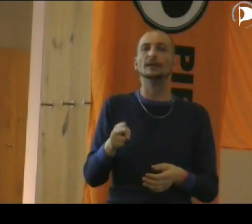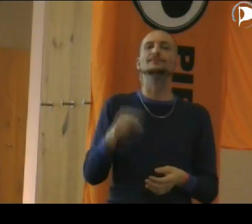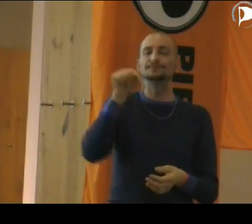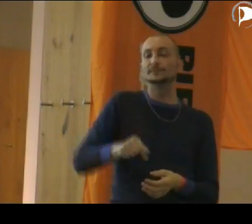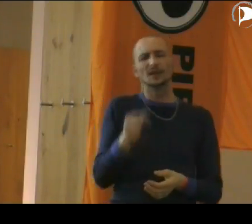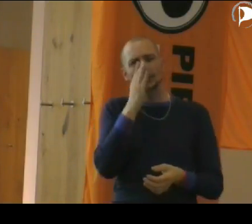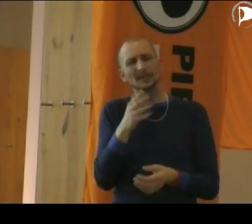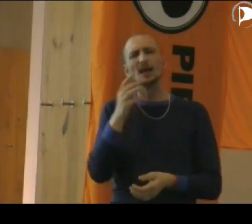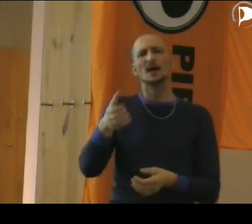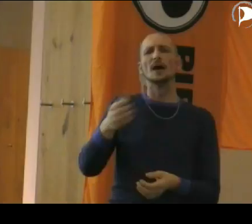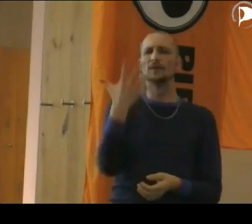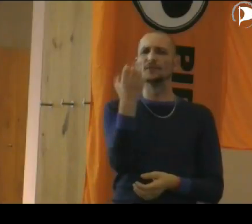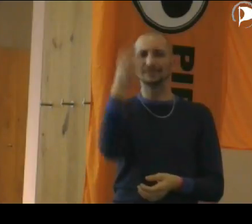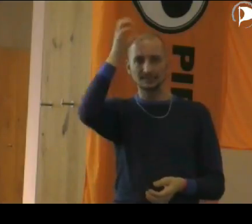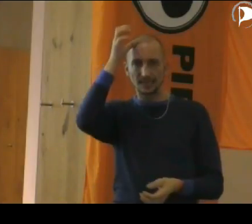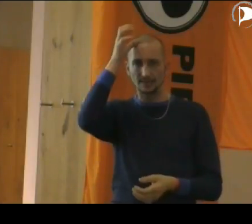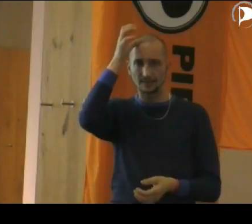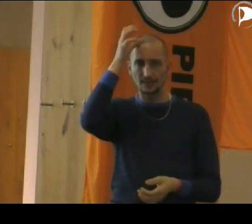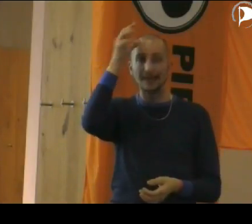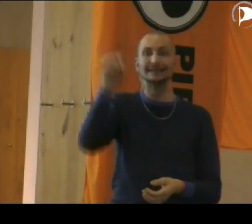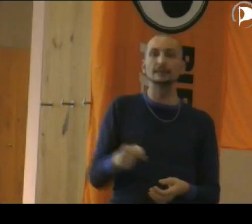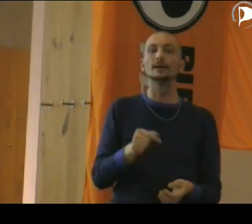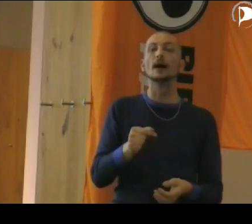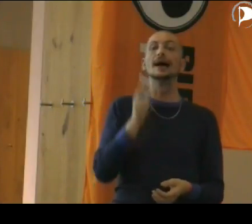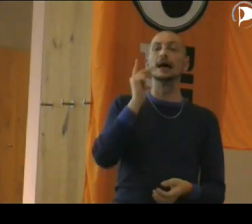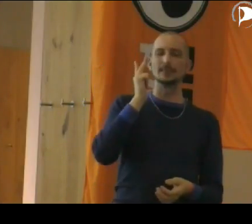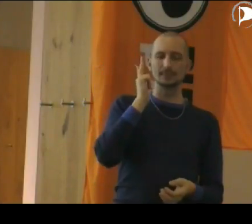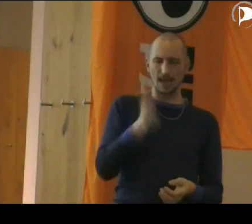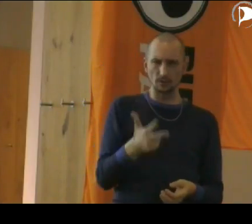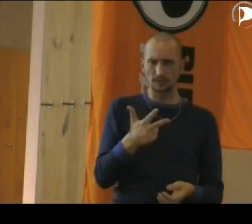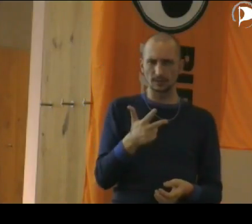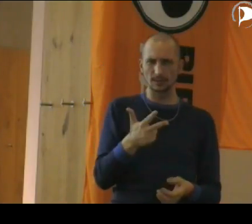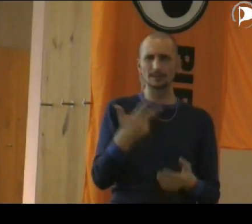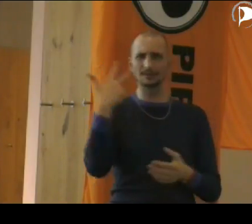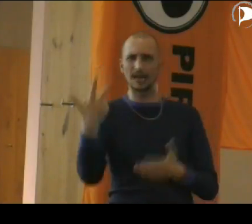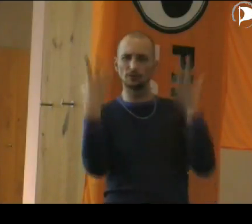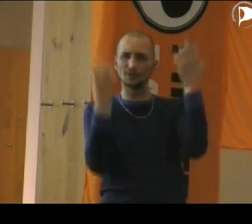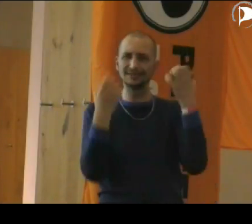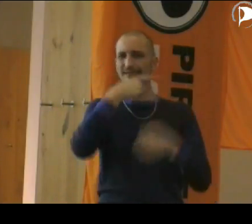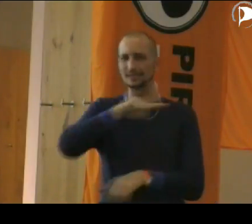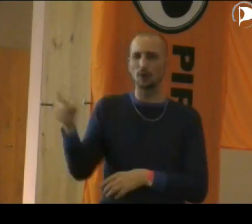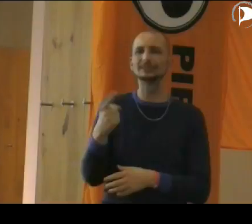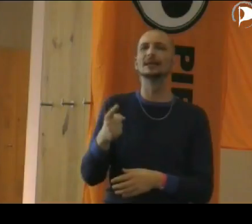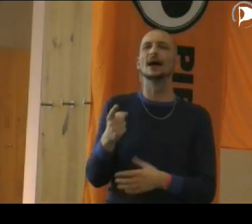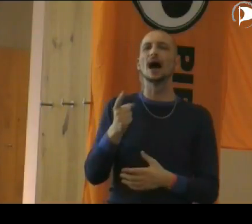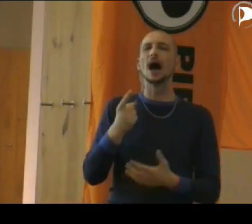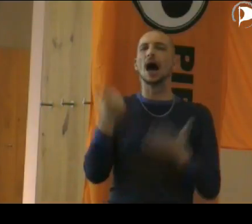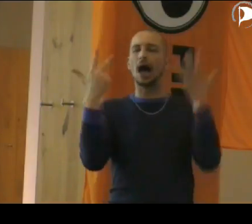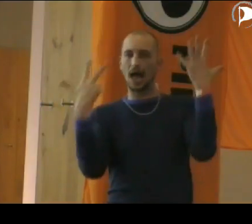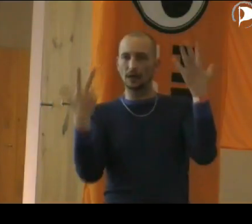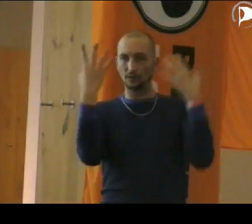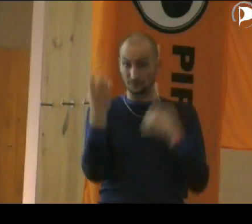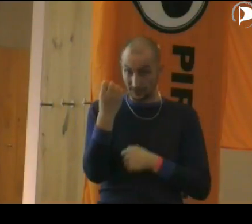jeden tag wäre sondern stolze summe von 309 und 1191 1748 euro